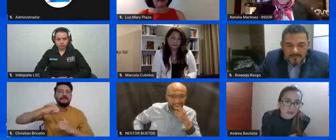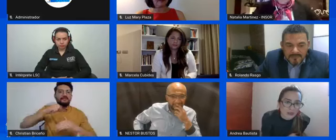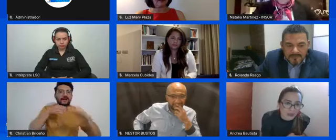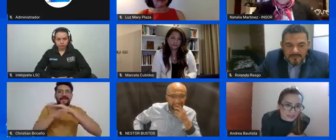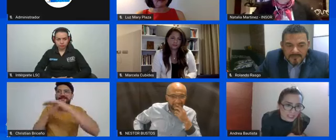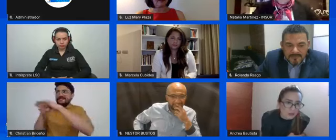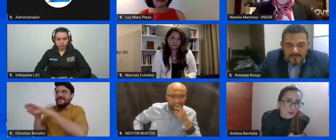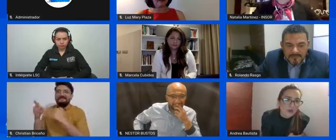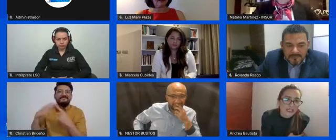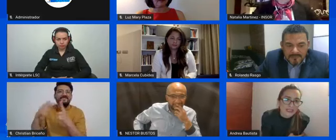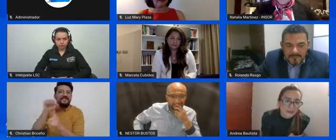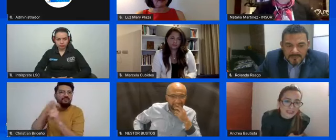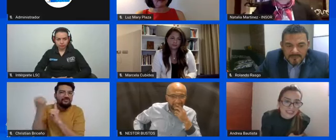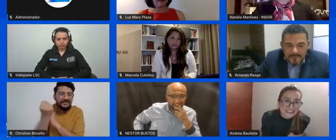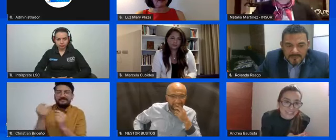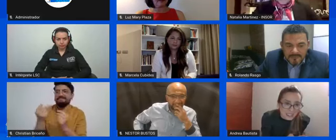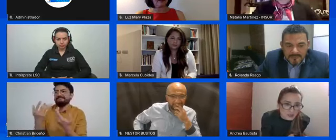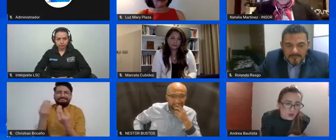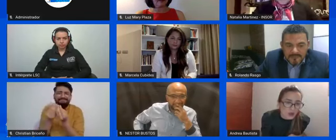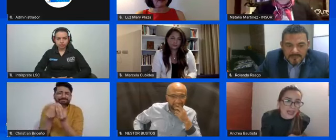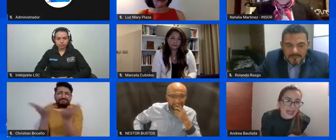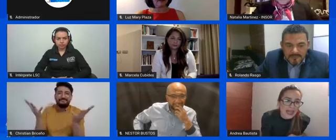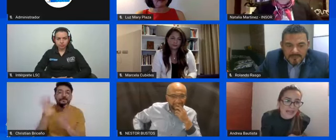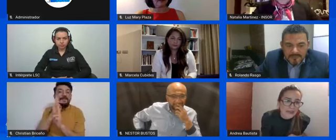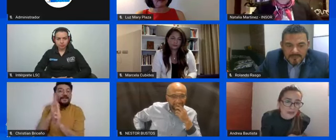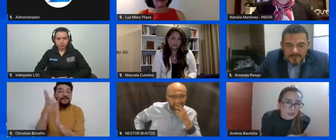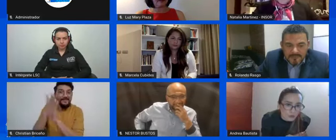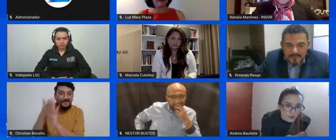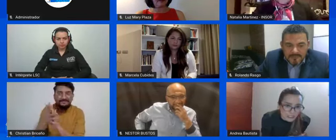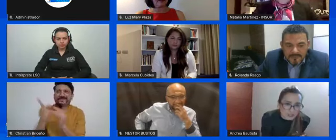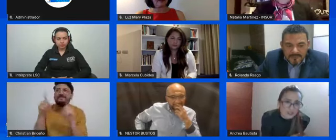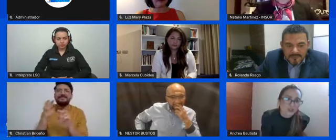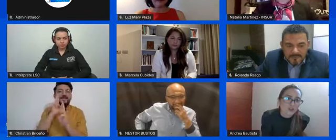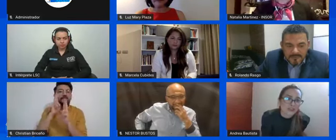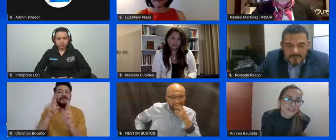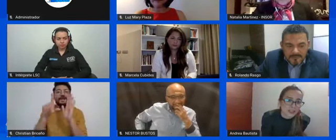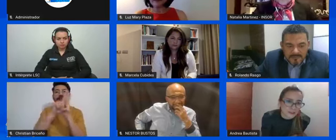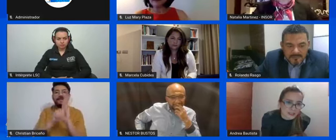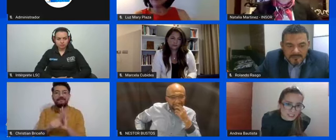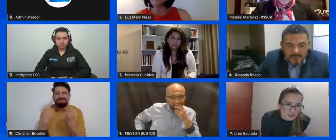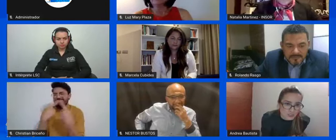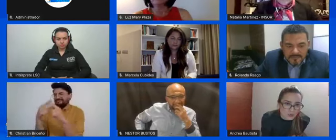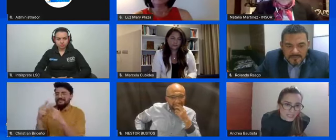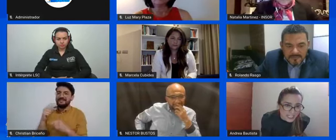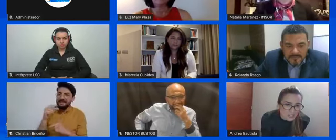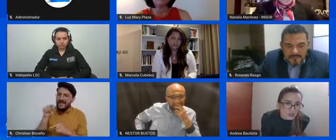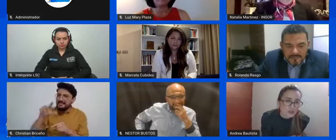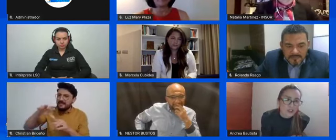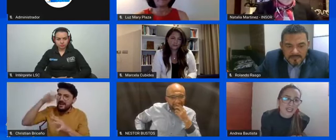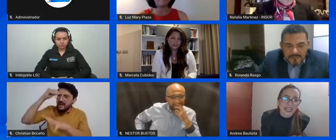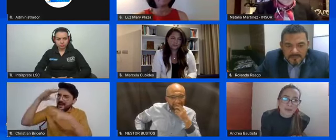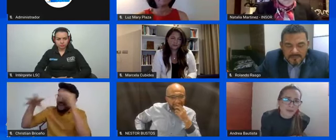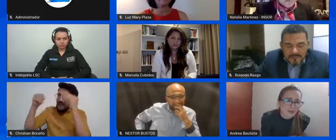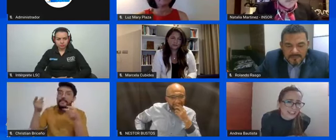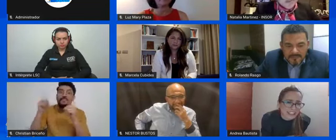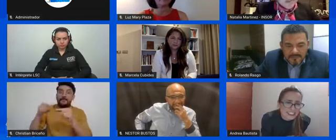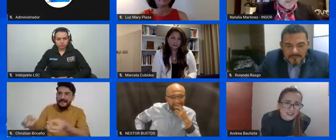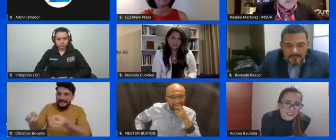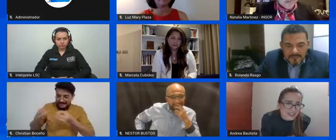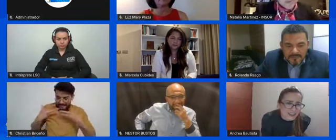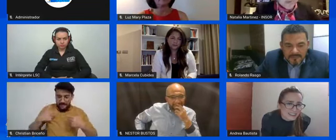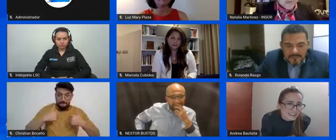en el ámbito educativo, también en el acceso a la comunicación, la reivindicación de sus derechos. Bueno,